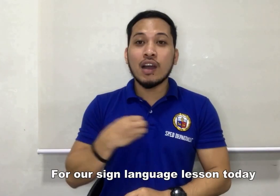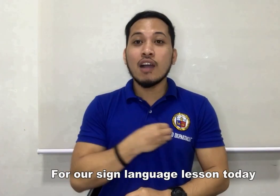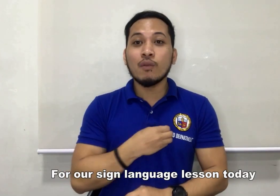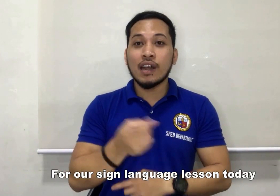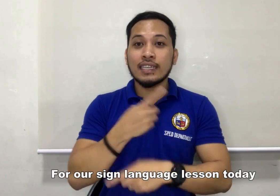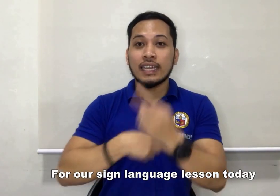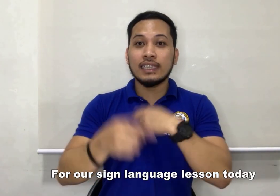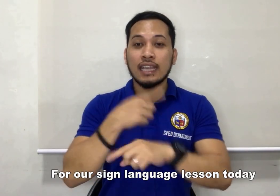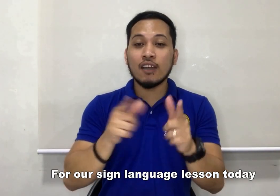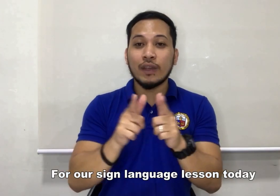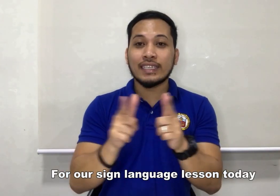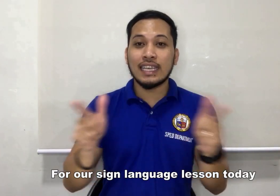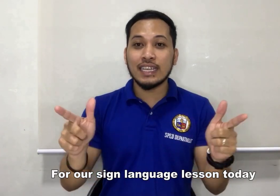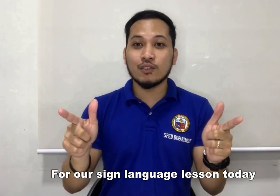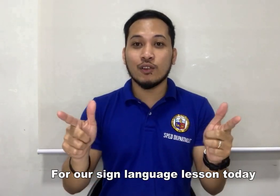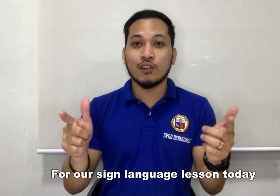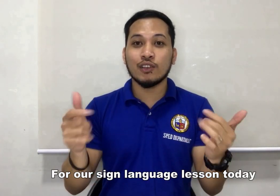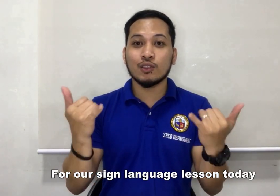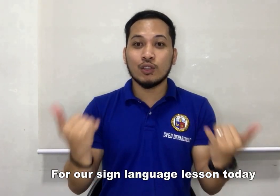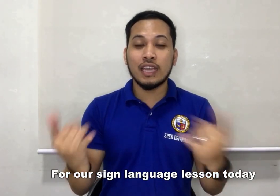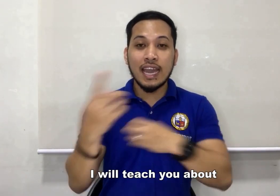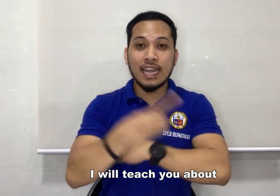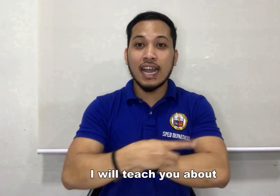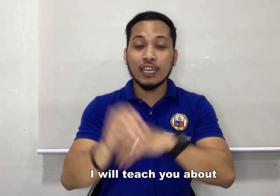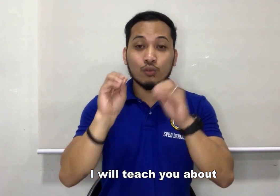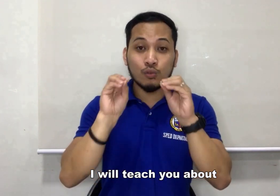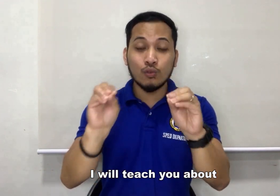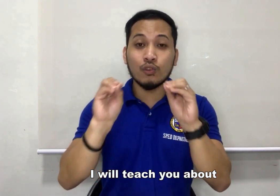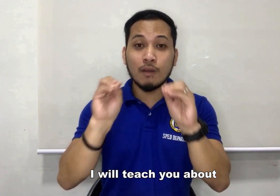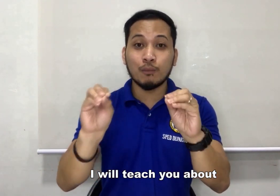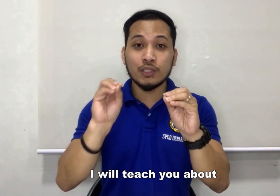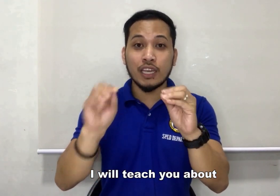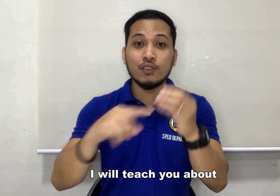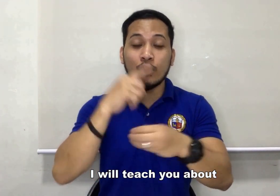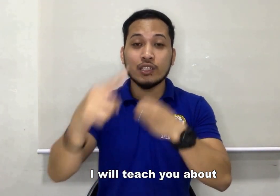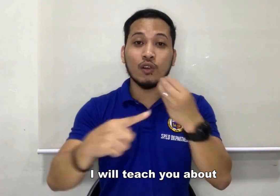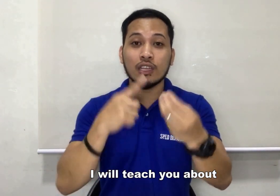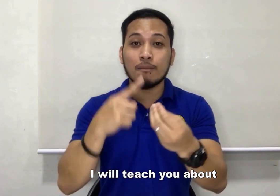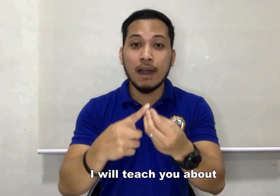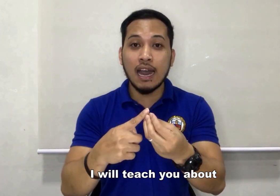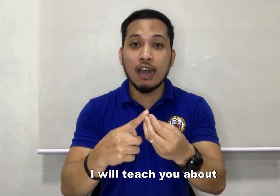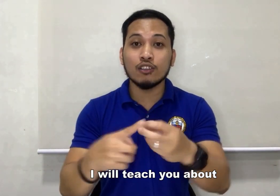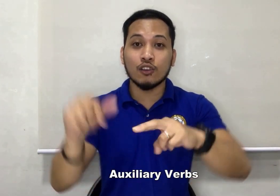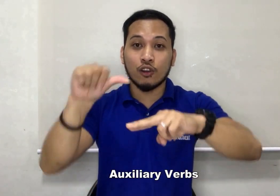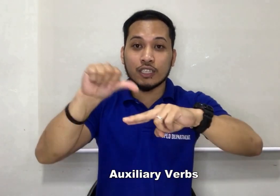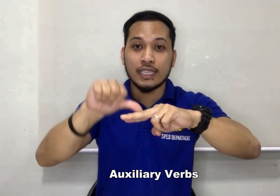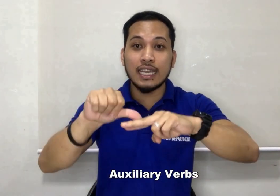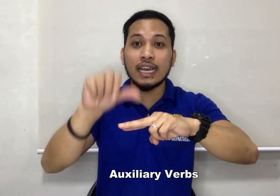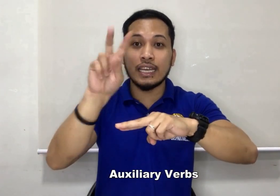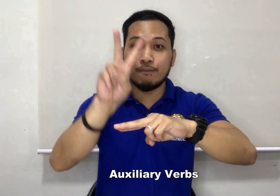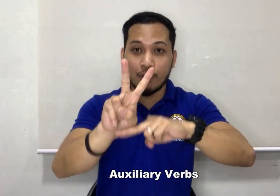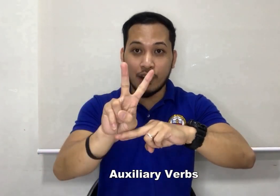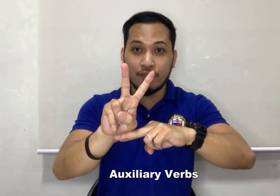For our sign language lesson today, ang ituturo ko naman po sa inyo, it's all about auxiliary